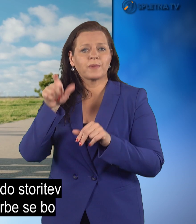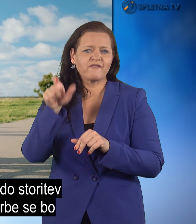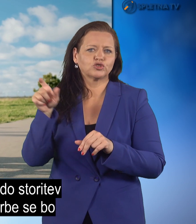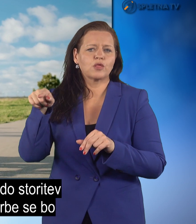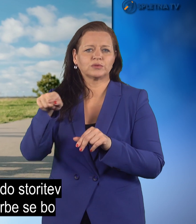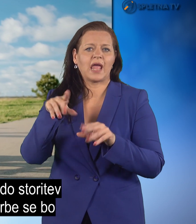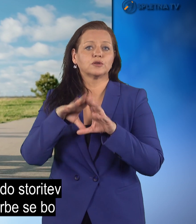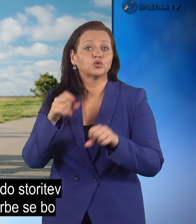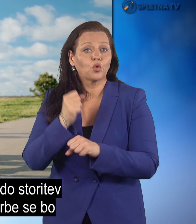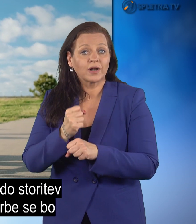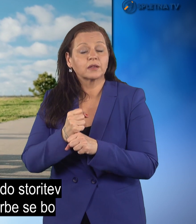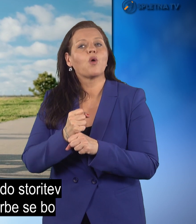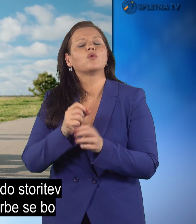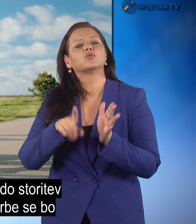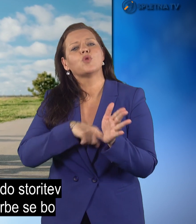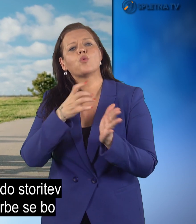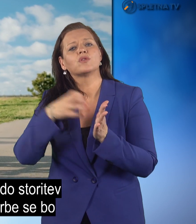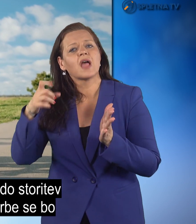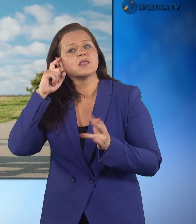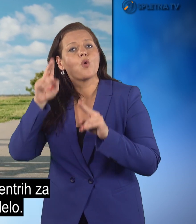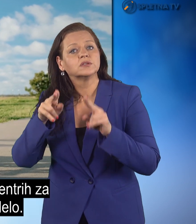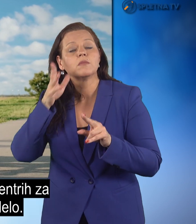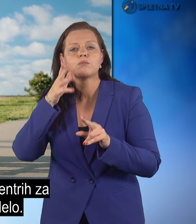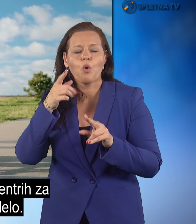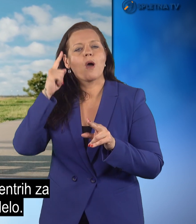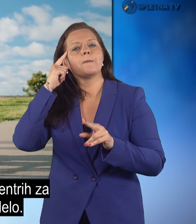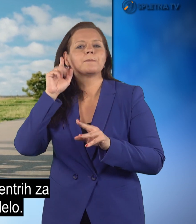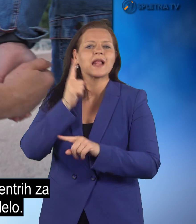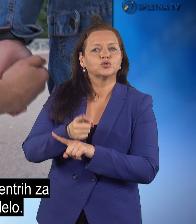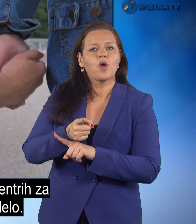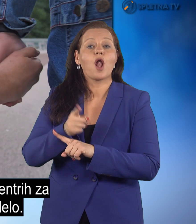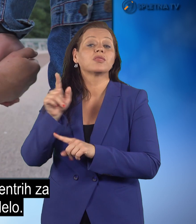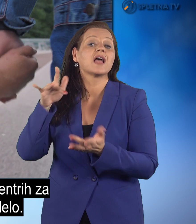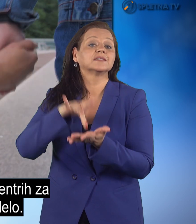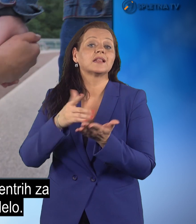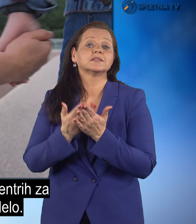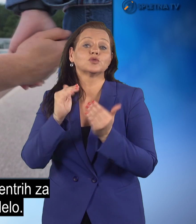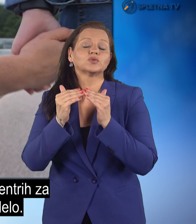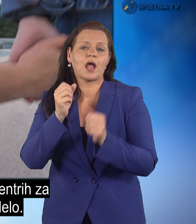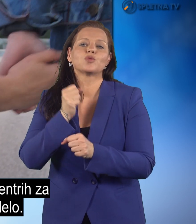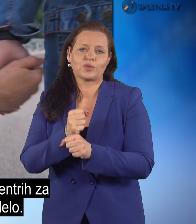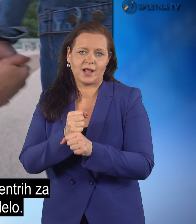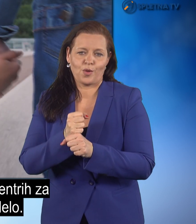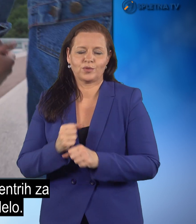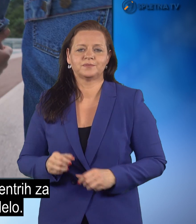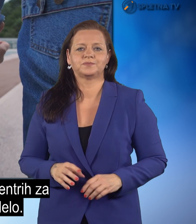O upravičenosti do storitev dolgotrajne oskrbe se bo presojalo na centrih za socialno delo.